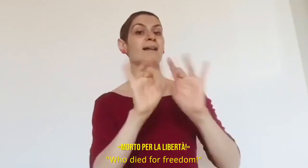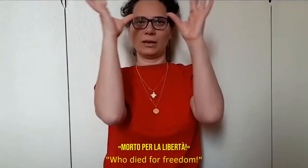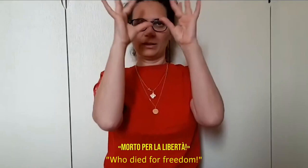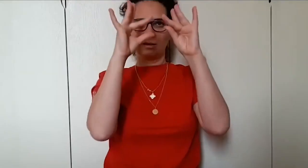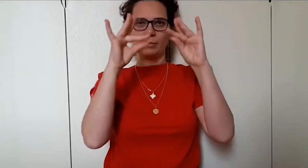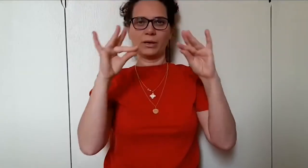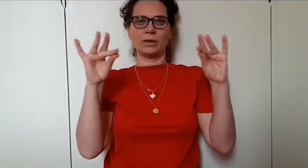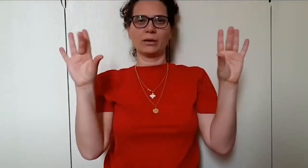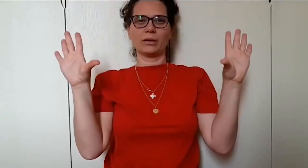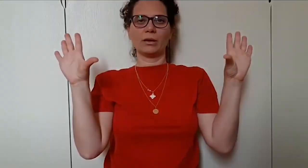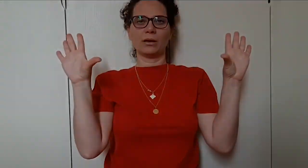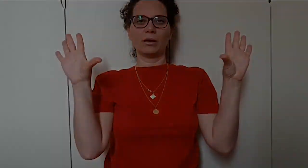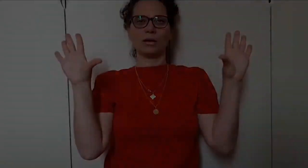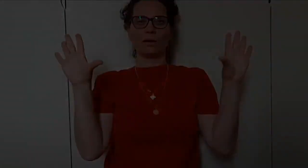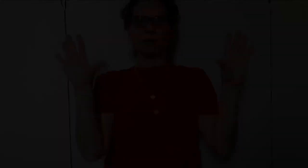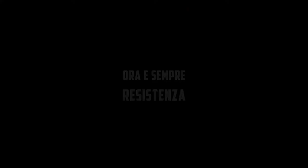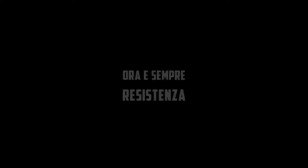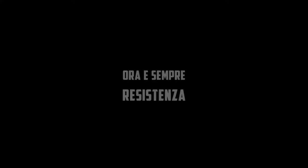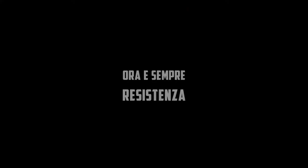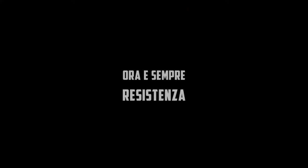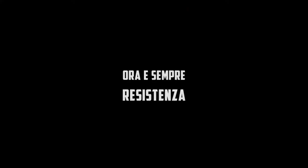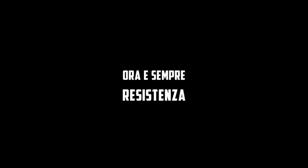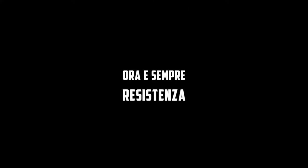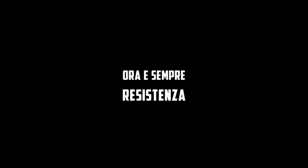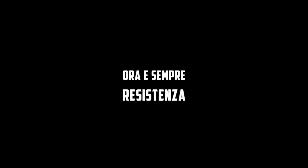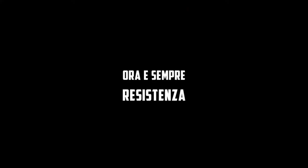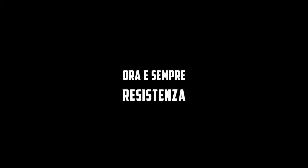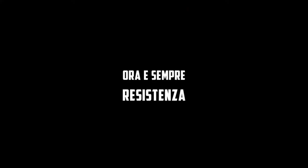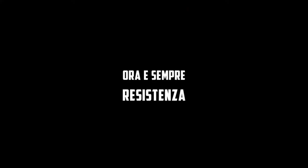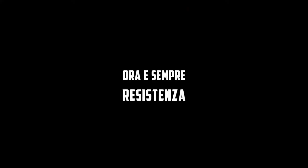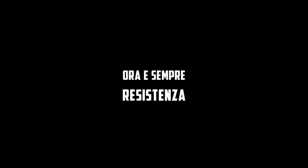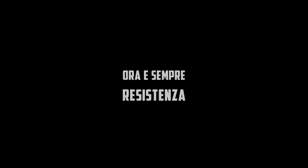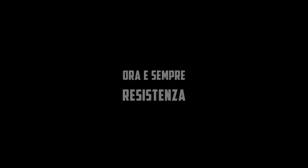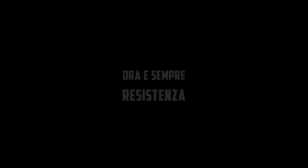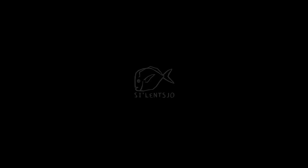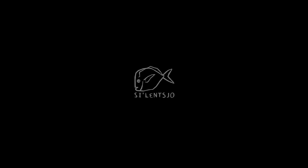libertà, questo è il fiore del partigiano.